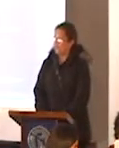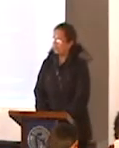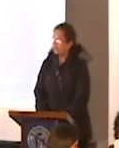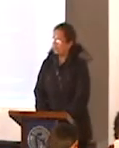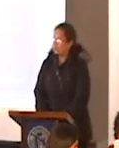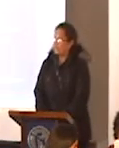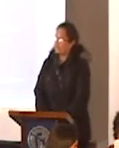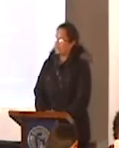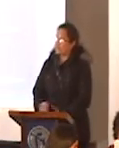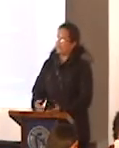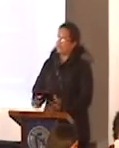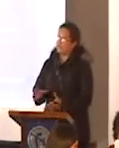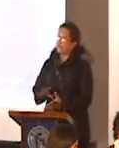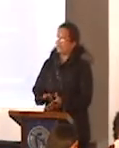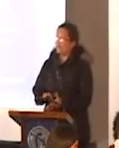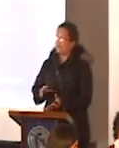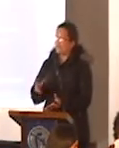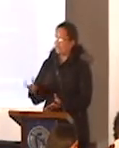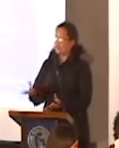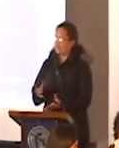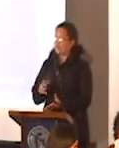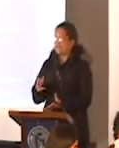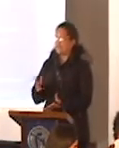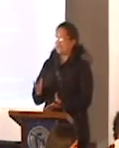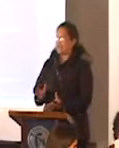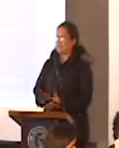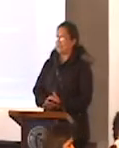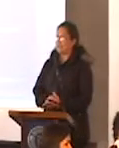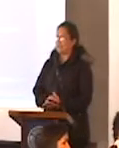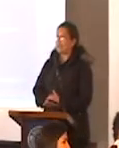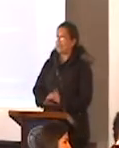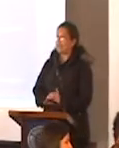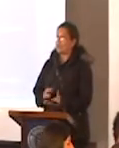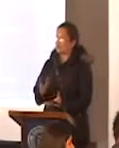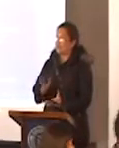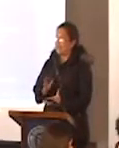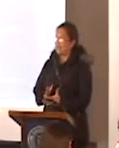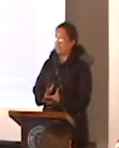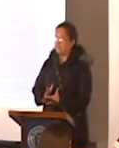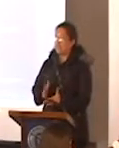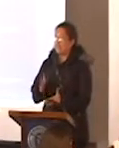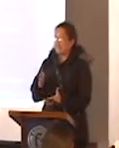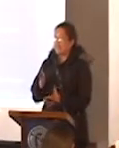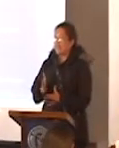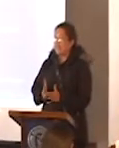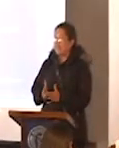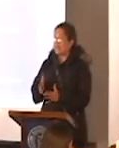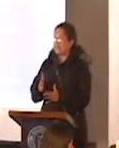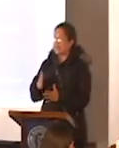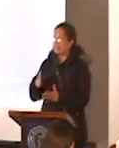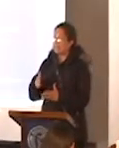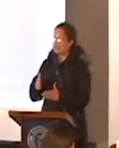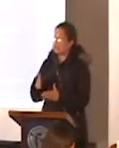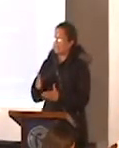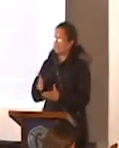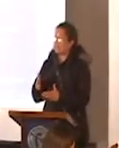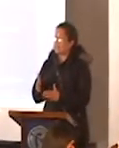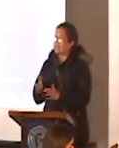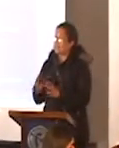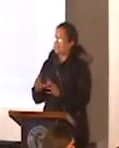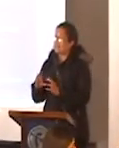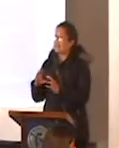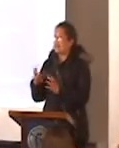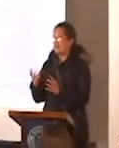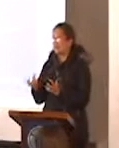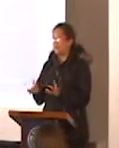en bachillerato. ¿Cómo hacen con ellos? Ellos en este momento, pues estamos en esta lucha porque hay unos compañeros que están haciendo